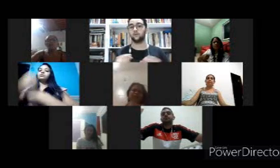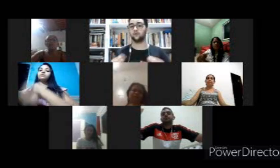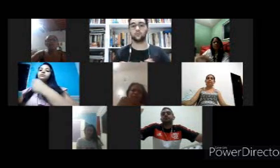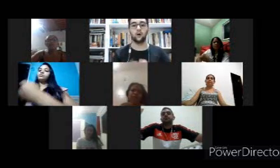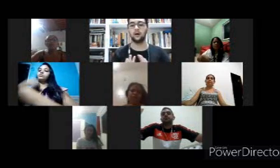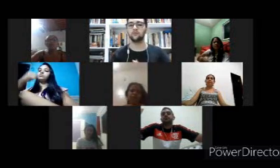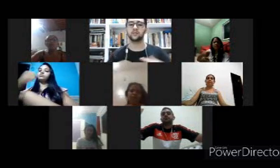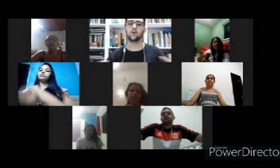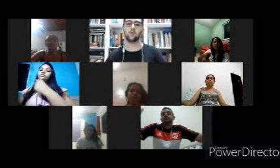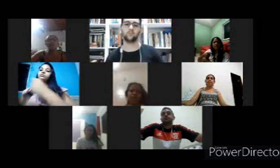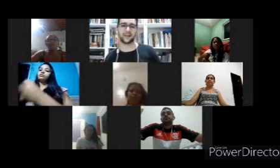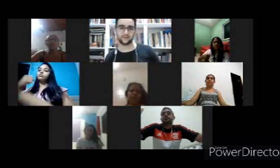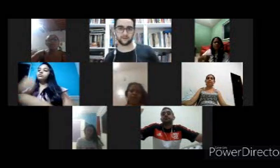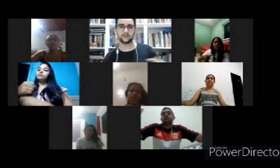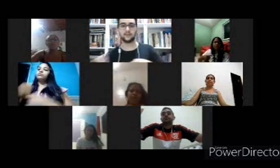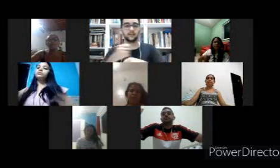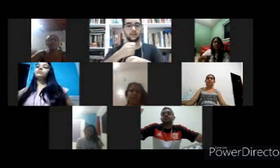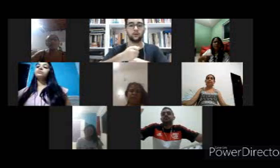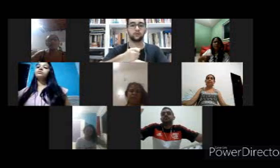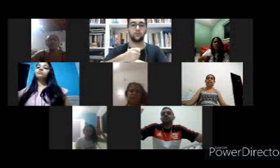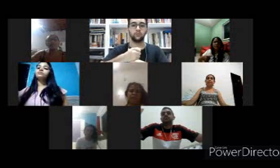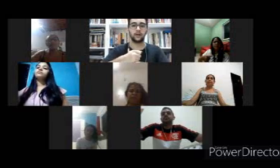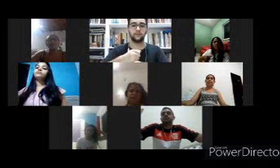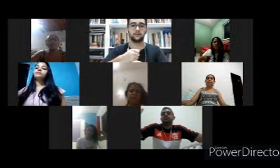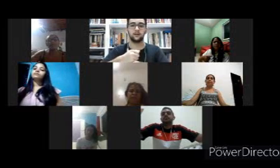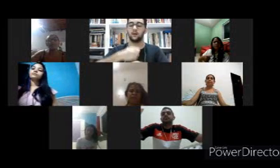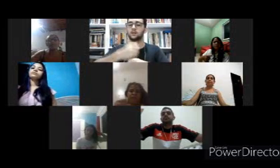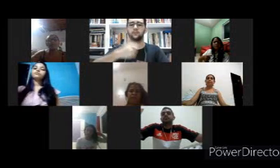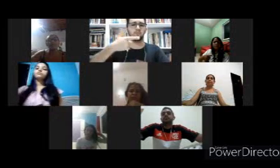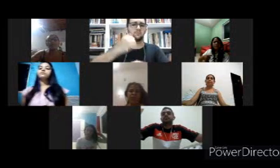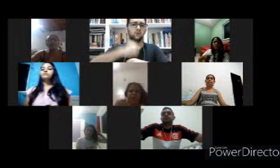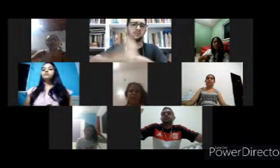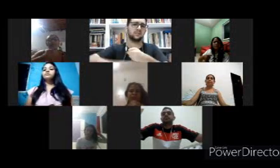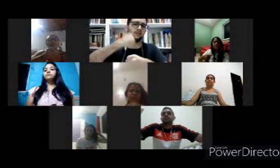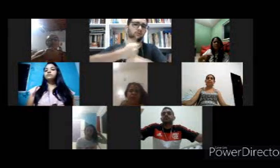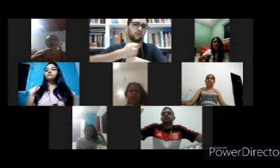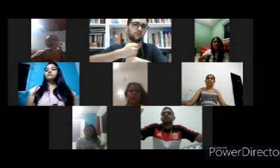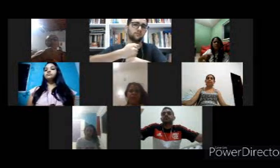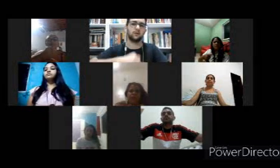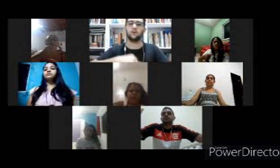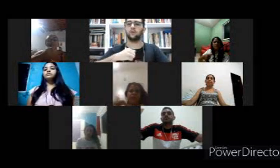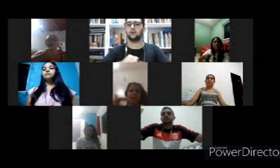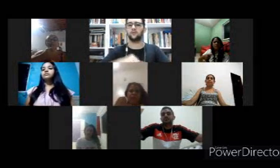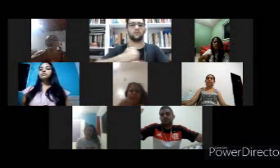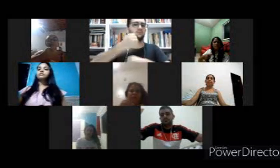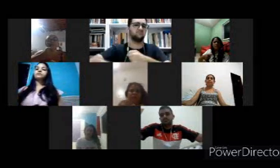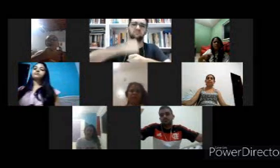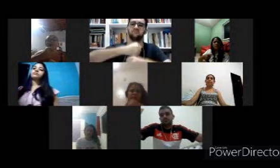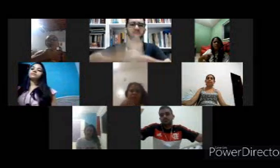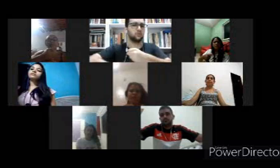foram anos incontáveis, que isso aqui são anos contáveis. Foram 2 anos. Ou então foram